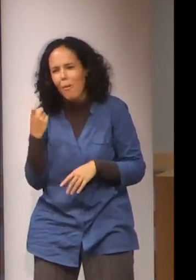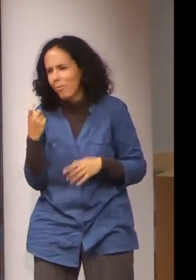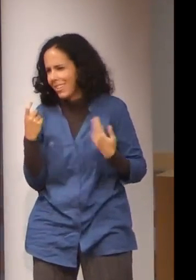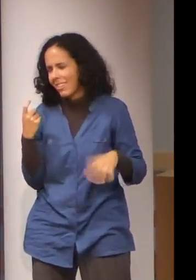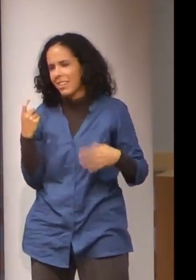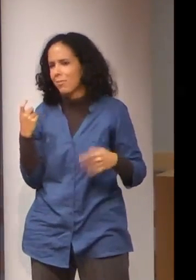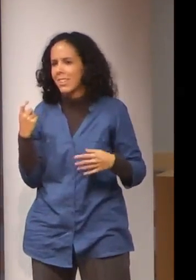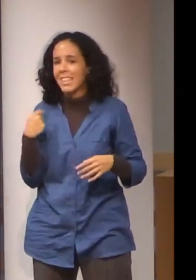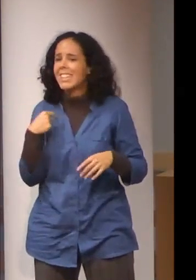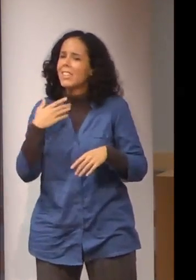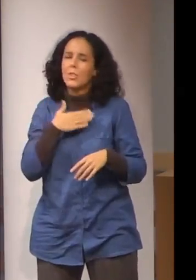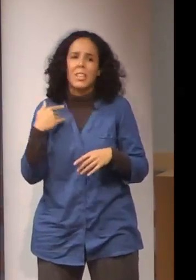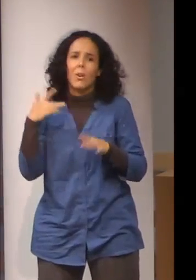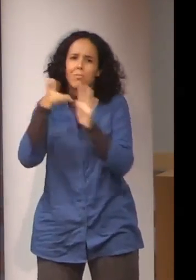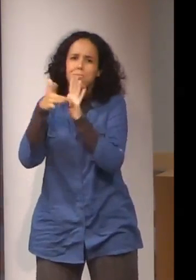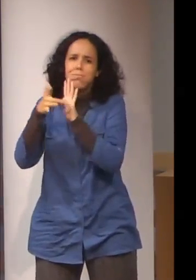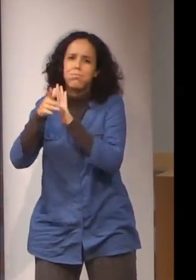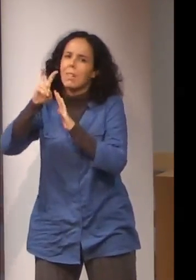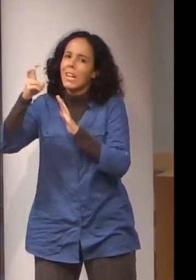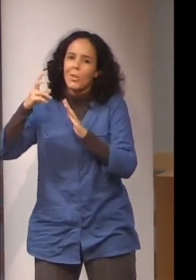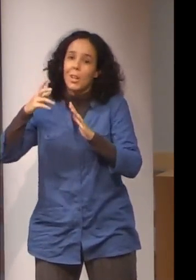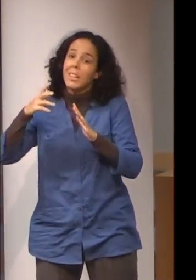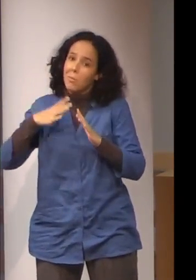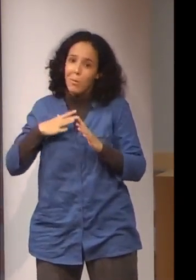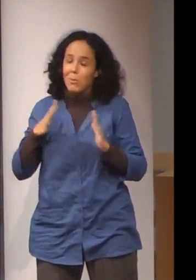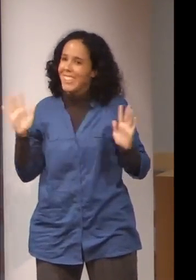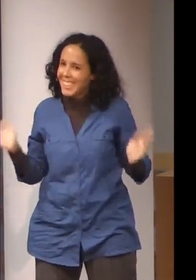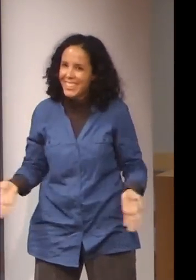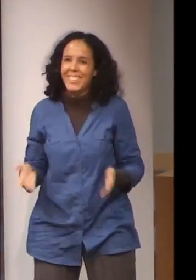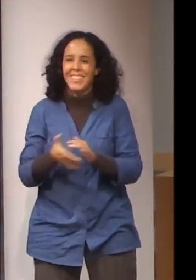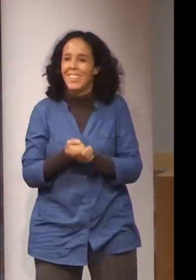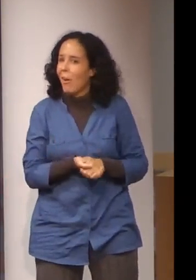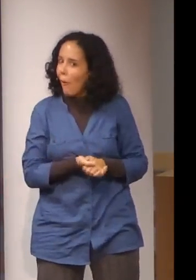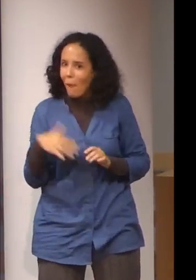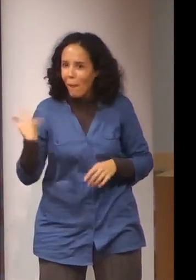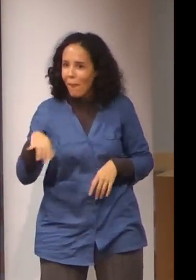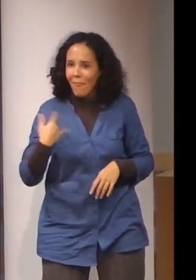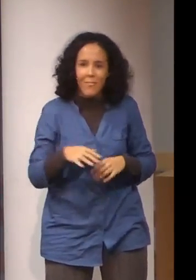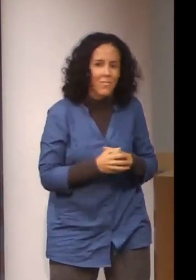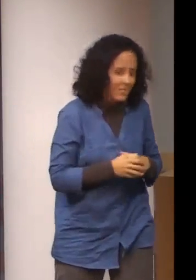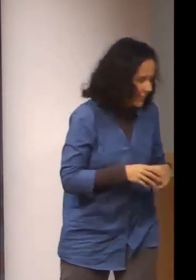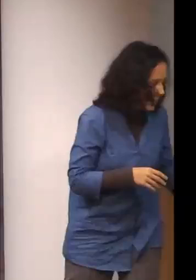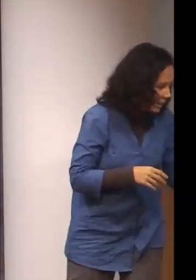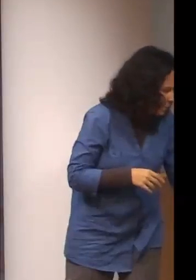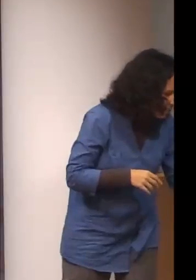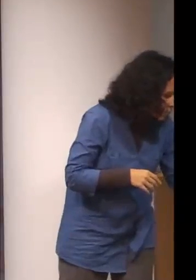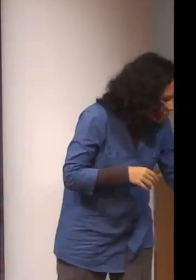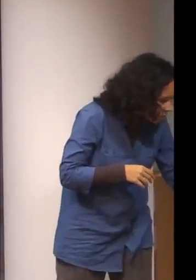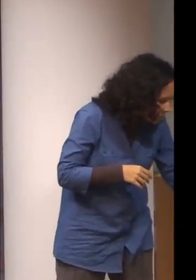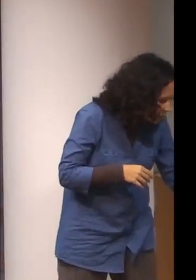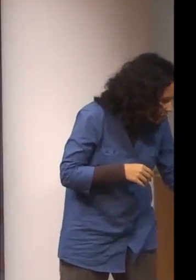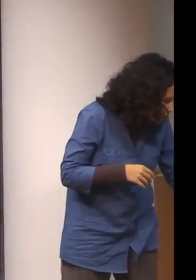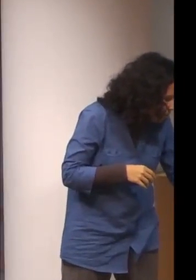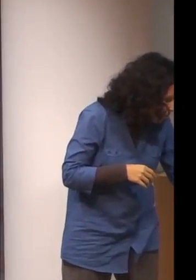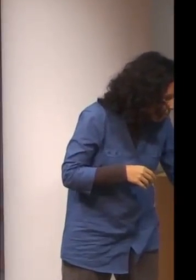fui consciente de todo lo que había, pero también de todo lo que había por trabajar, me di cuenta del camino tan largo que nos